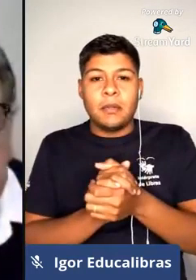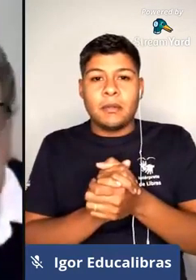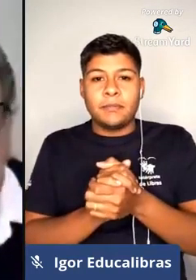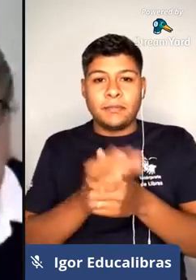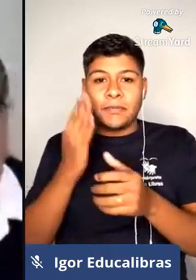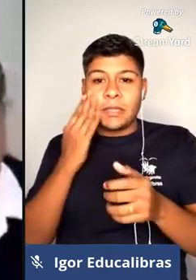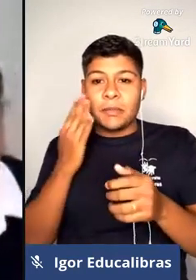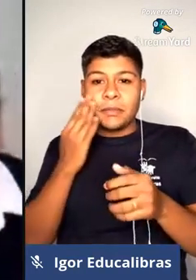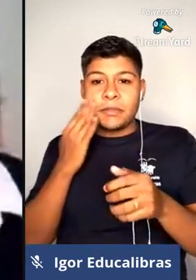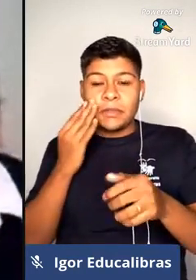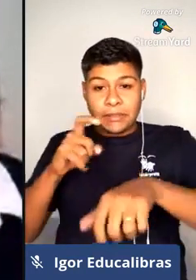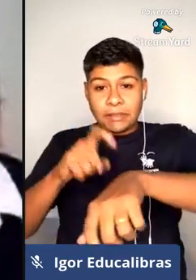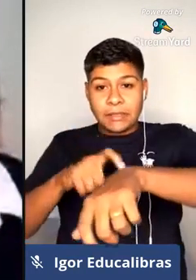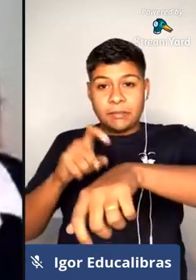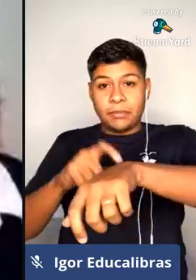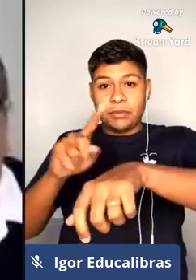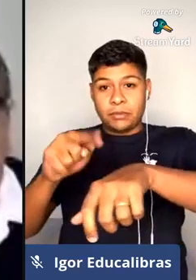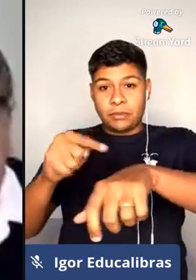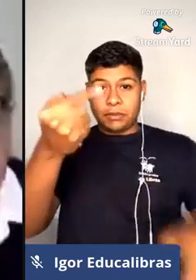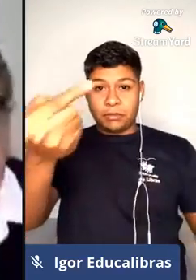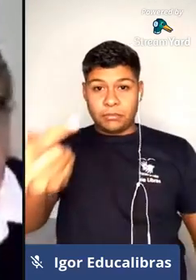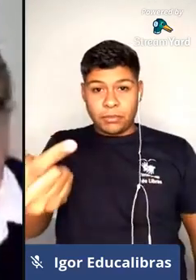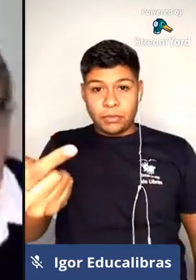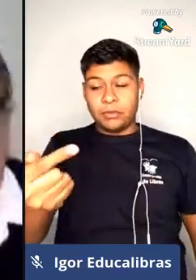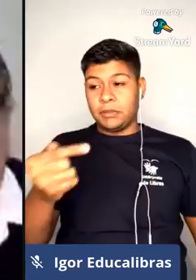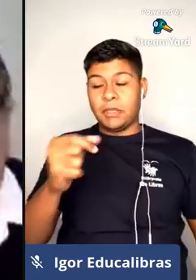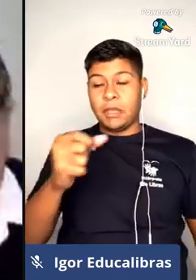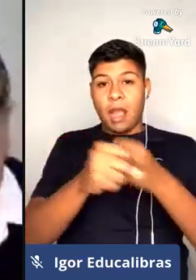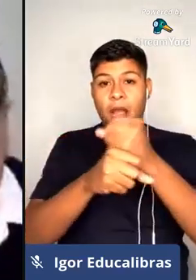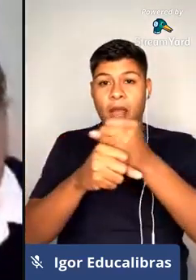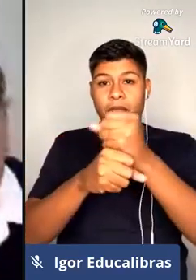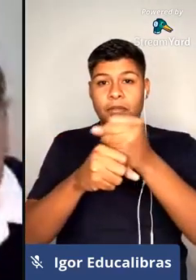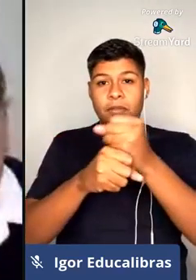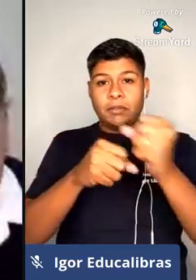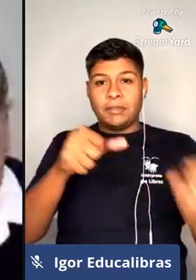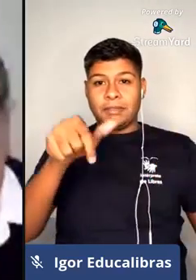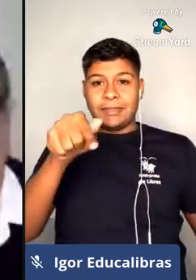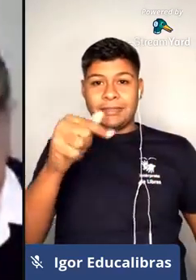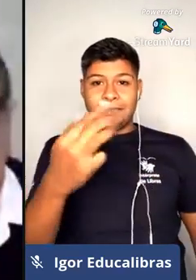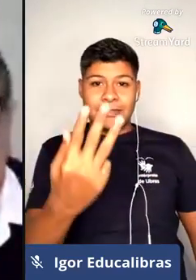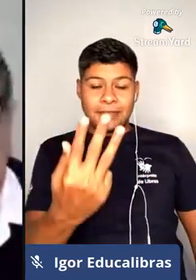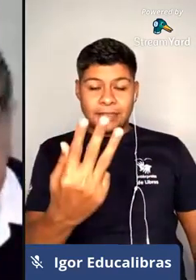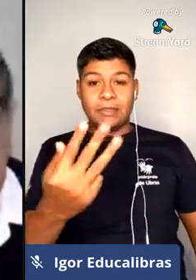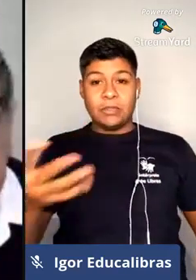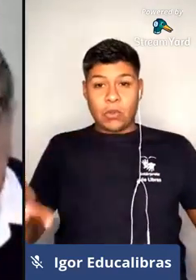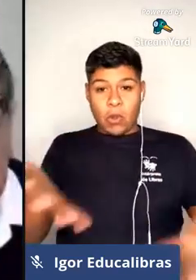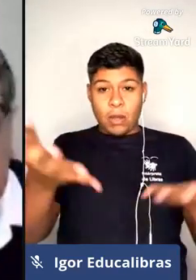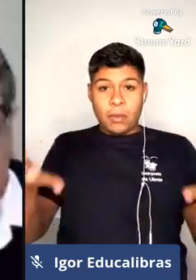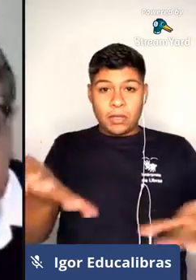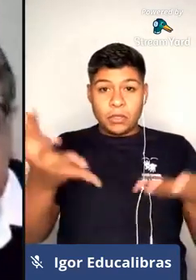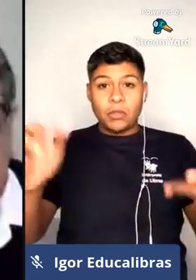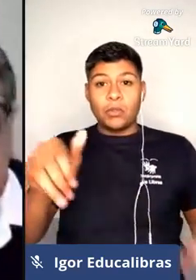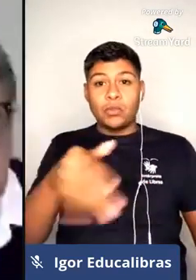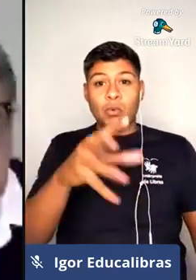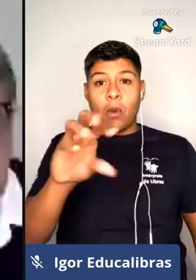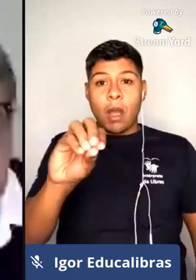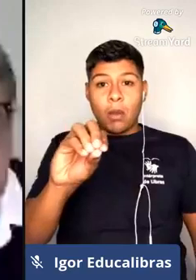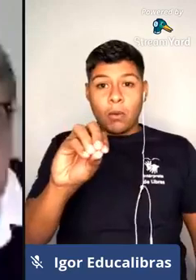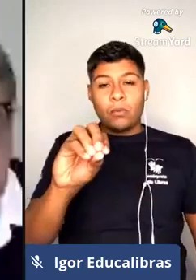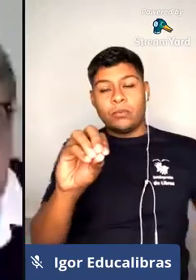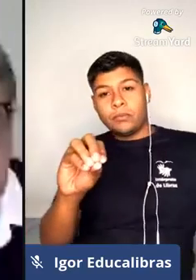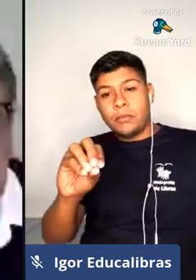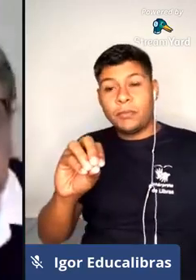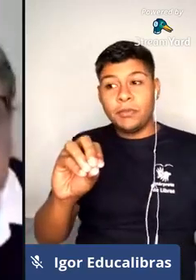passado o período, depois de 73, eu continuei no movimento como colaborador do JOMEX, os